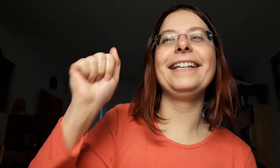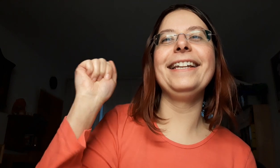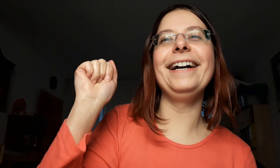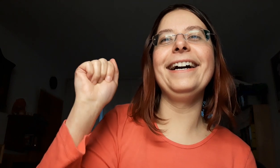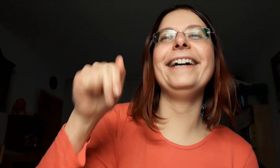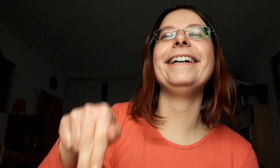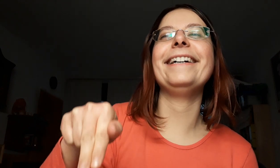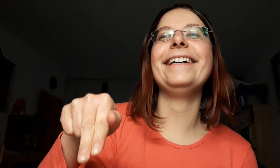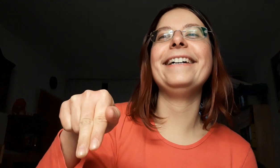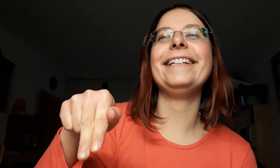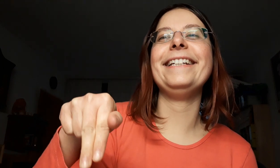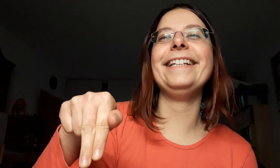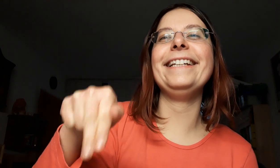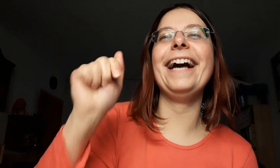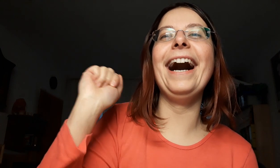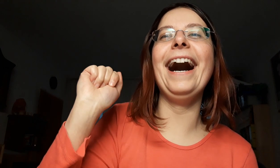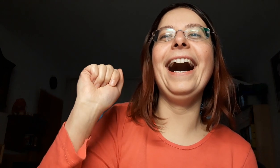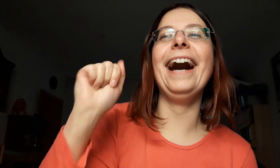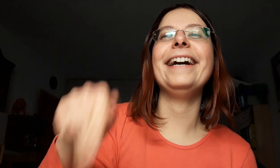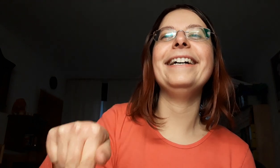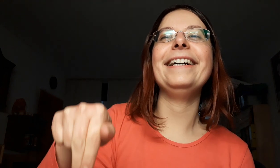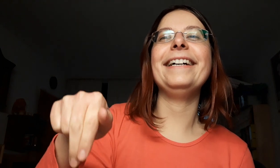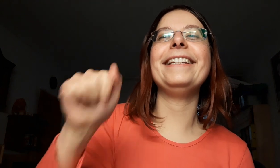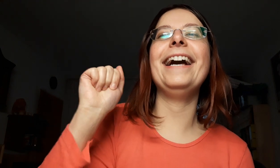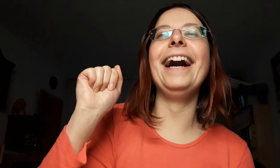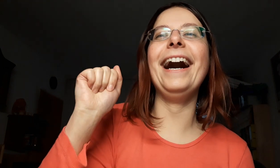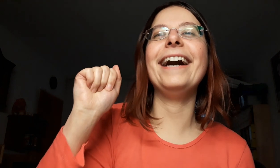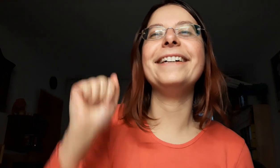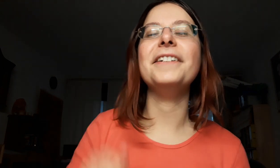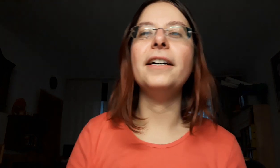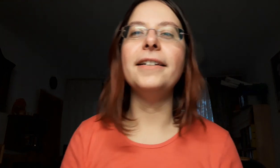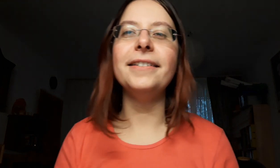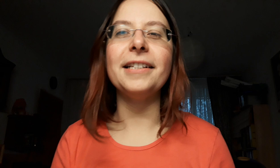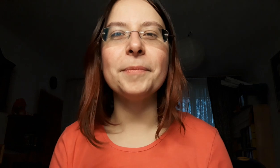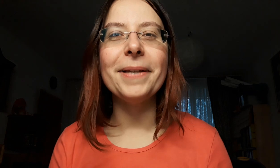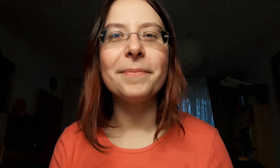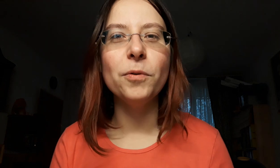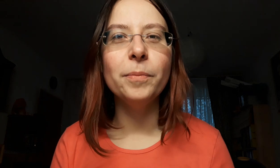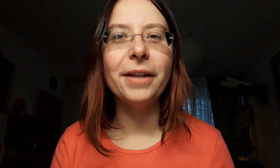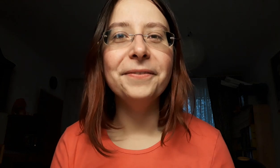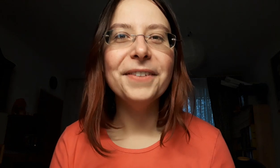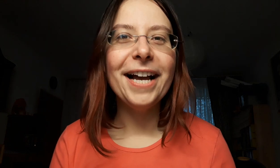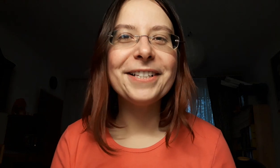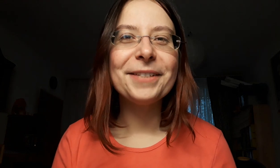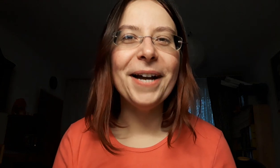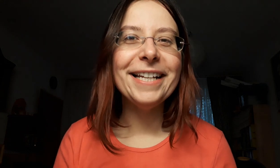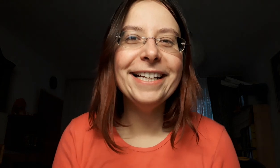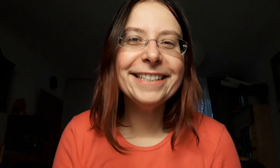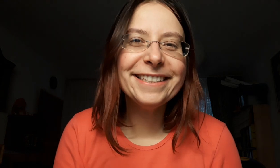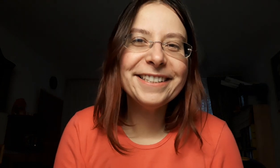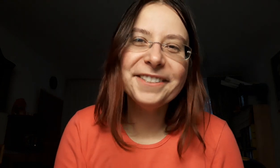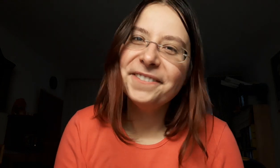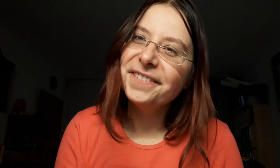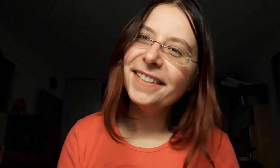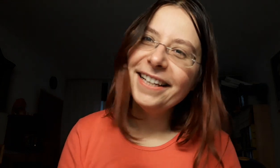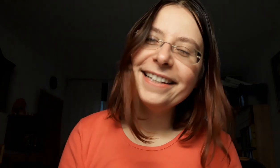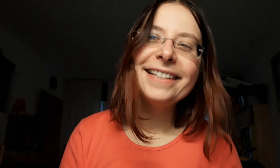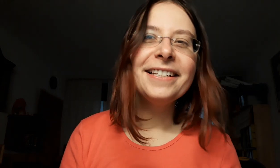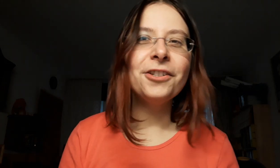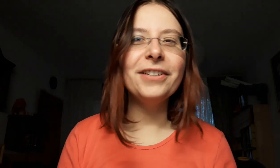na, na, na, das muss man erstmal üben, ne, also ich meine, das ist schon